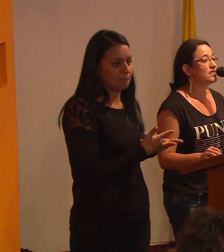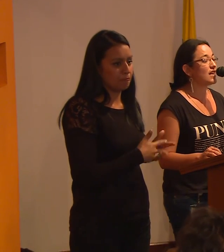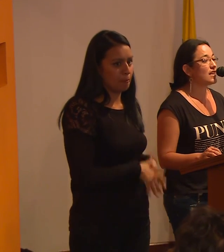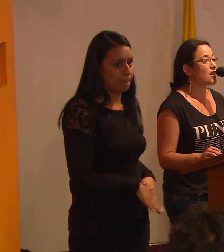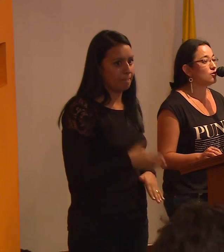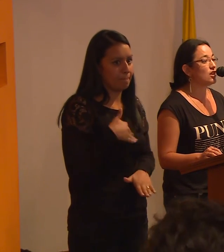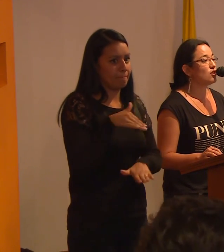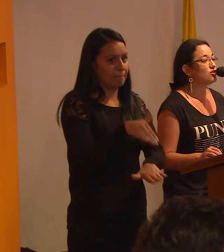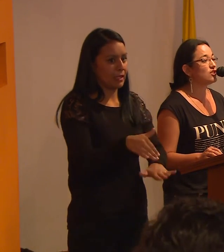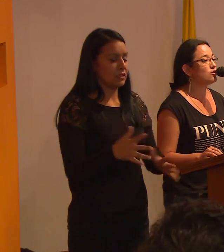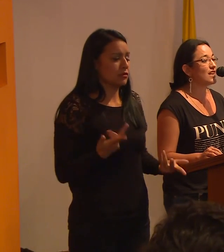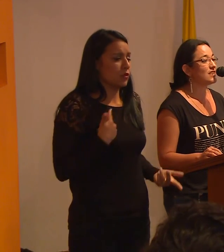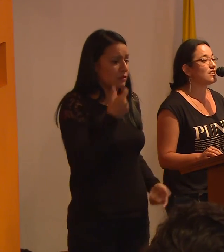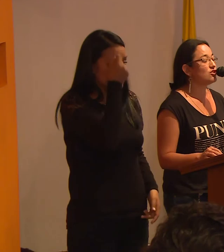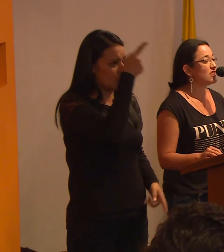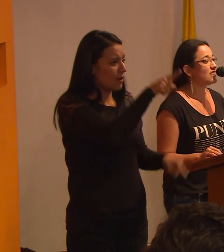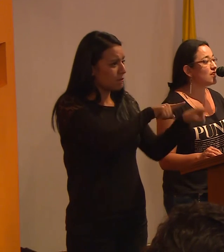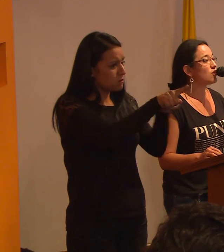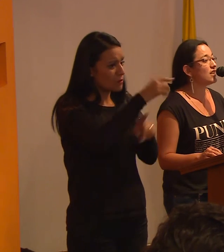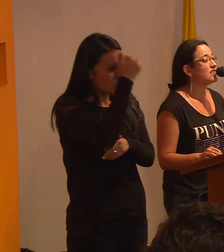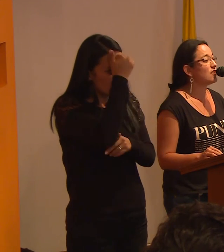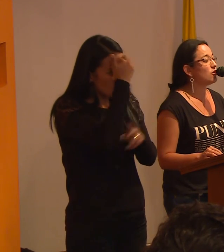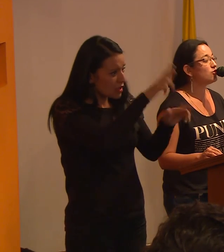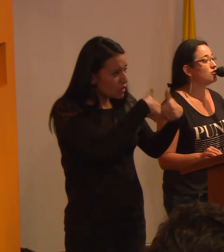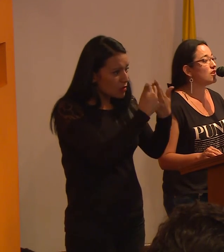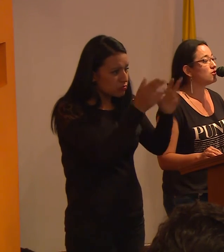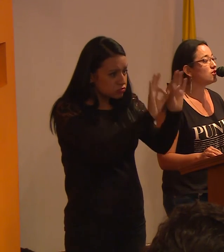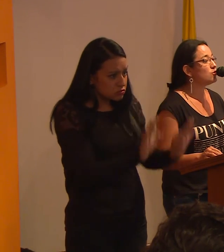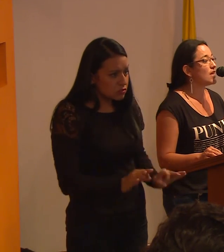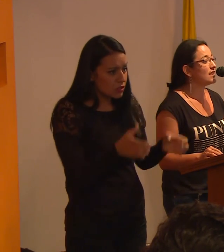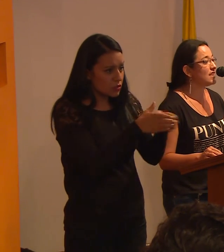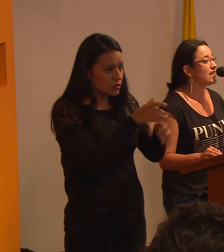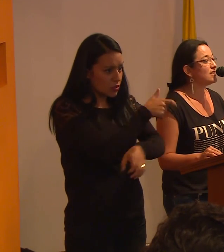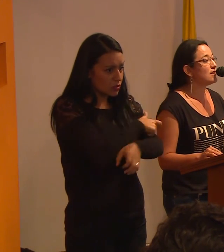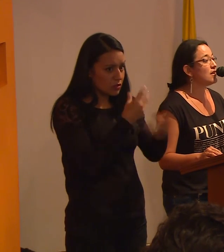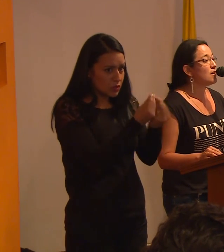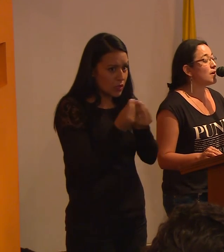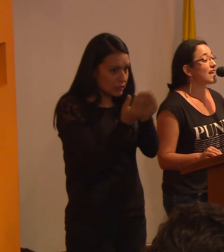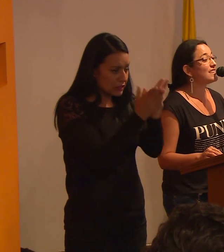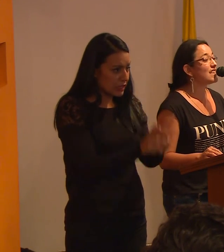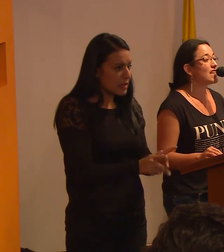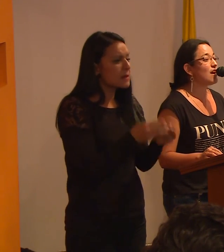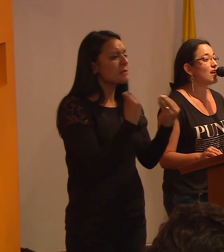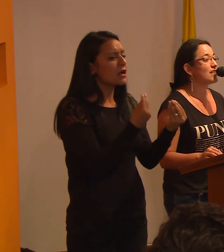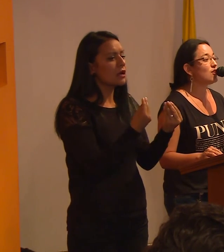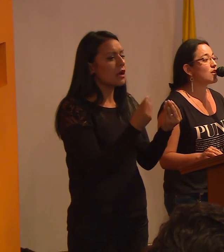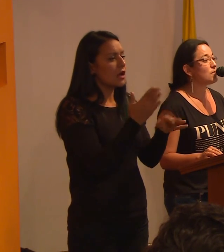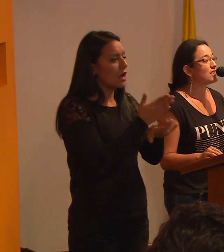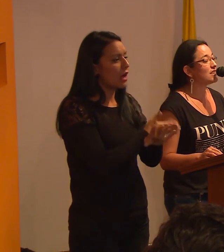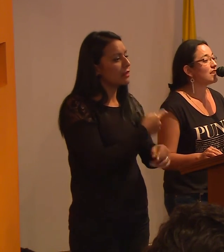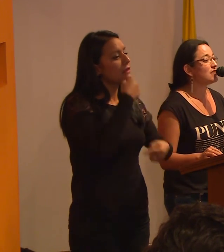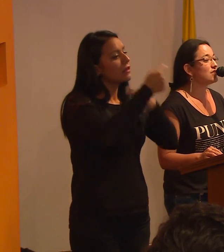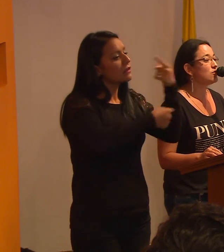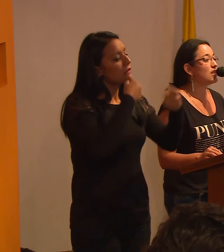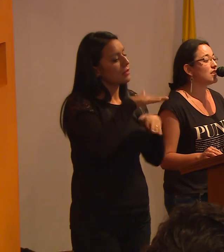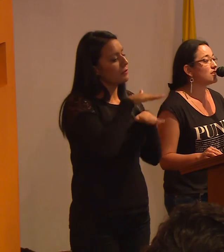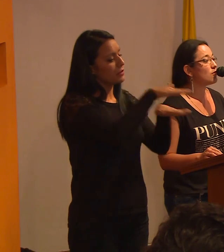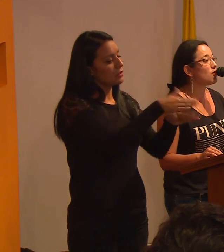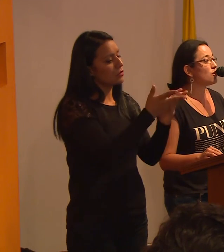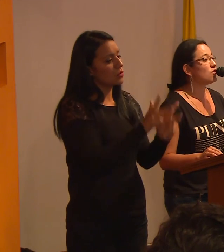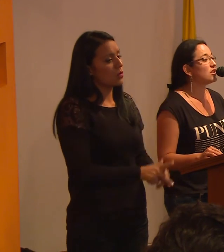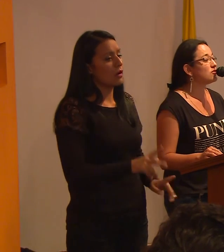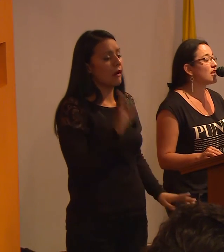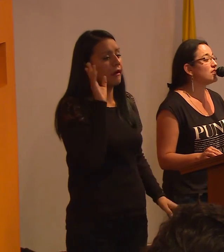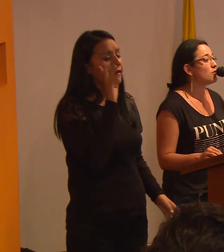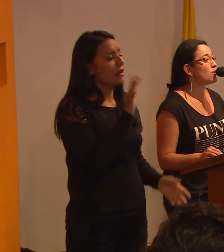entiendo que se están reuniendo los estudiantes y ellos están organizando los consejos estudiantiles para que se deje hablar de los representantes estudiantiles